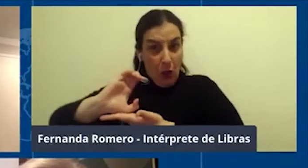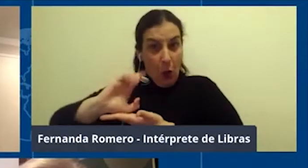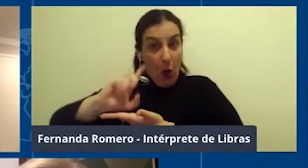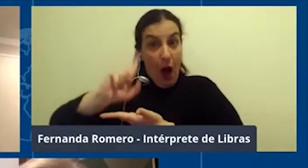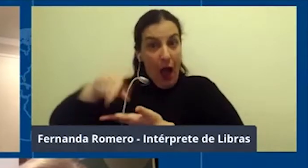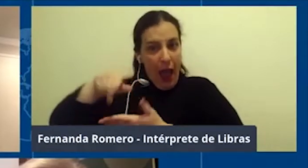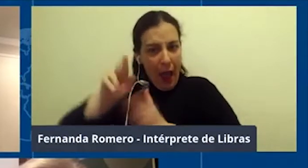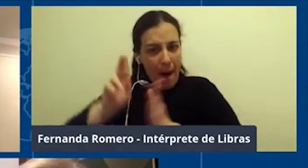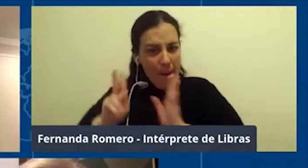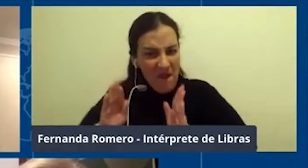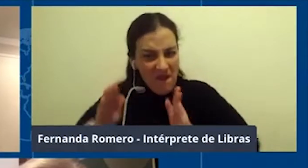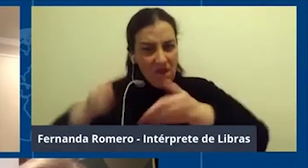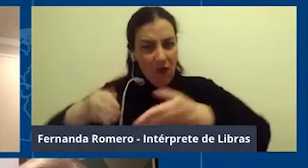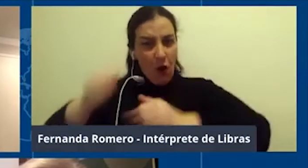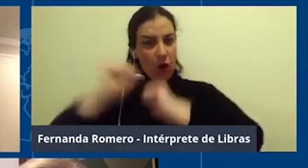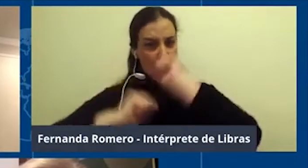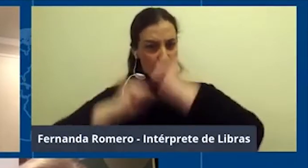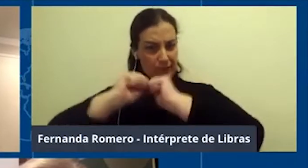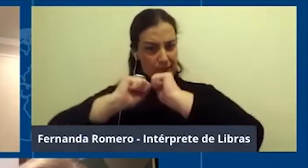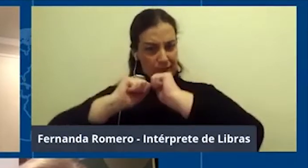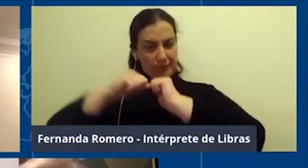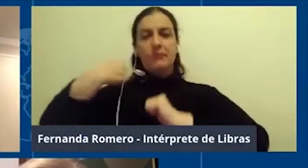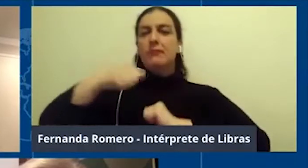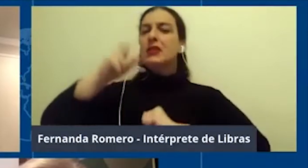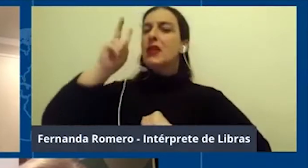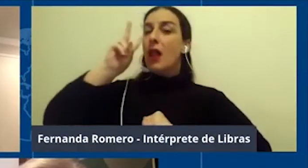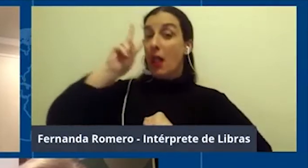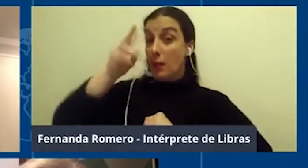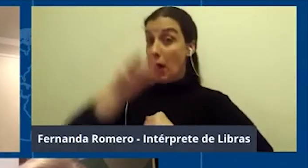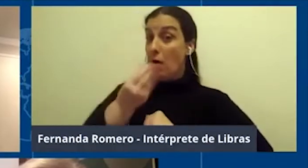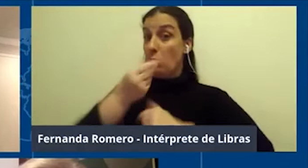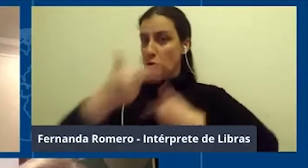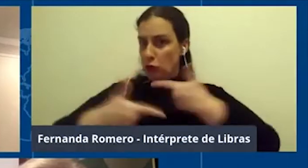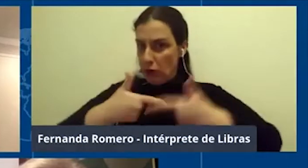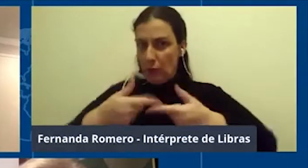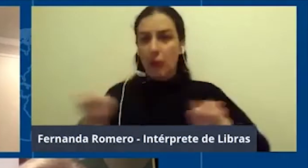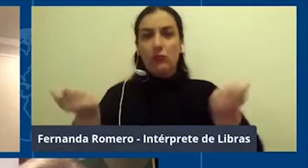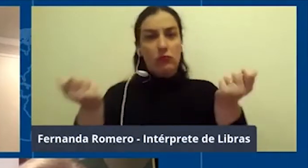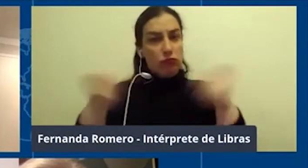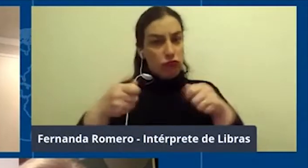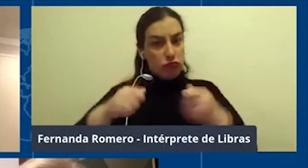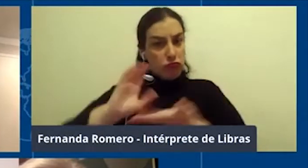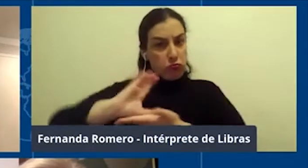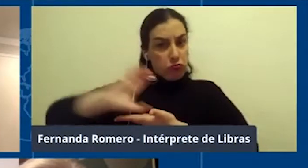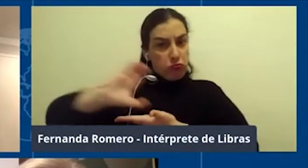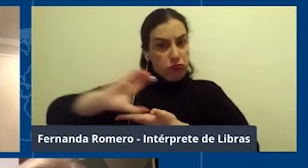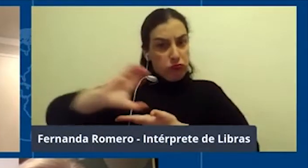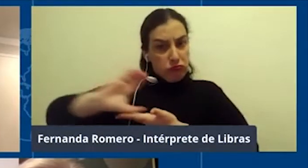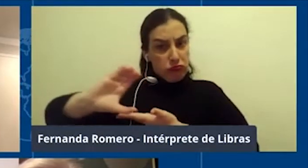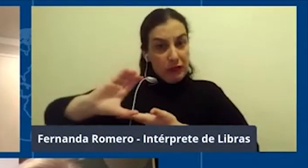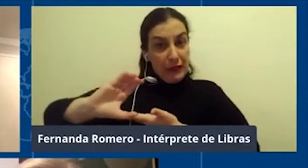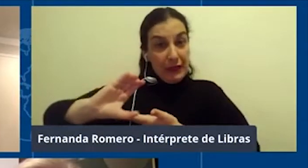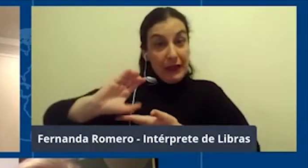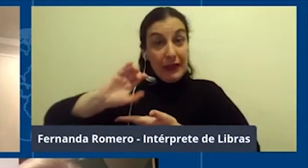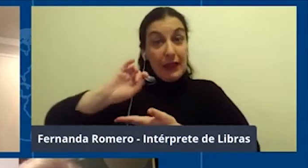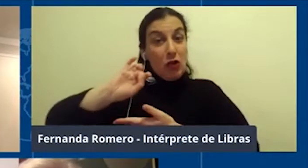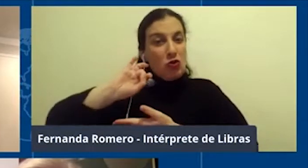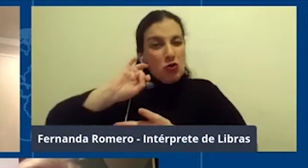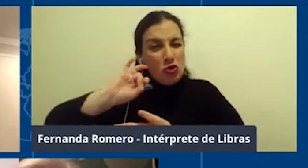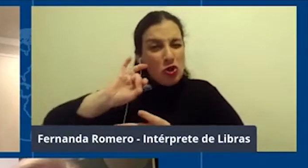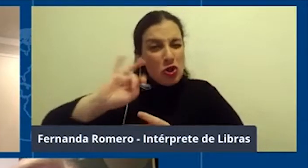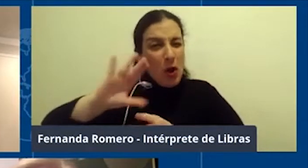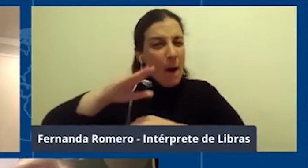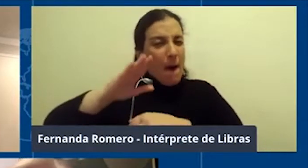indústria, temos que lembrar que muitos serviços também podem ser exportados e o que só reforça as oportunidades